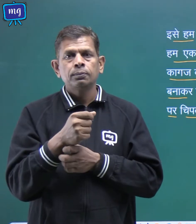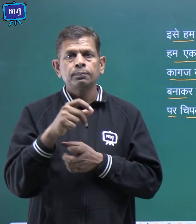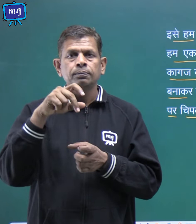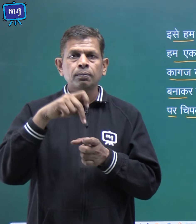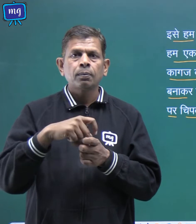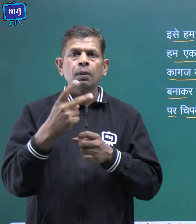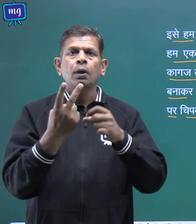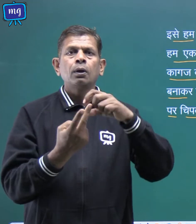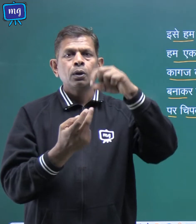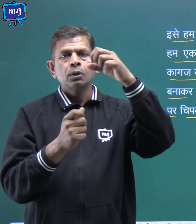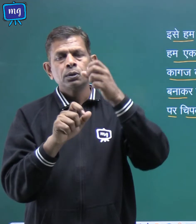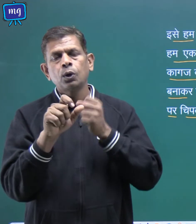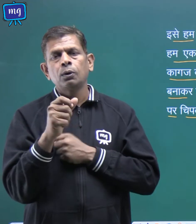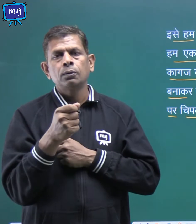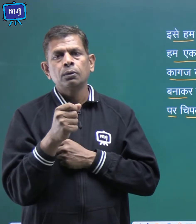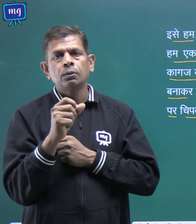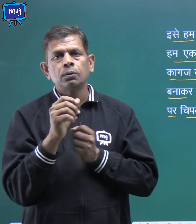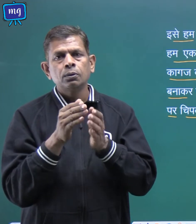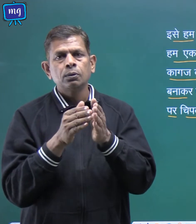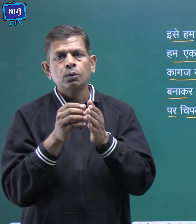केंद्रीय छड़ से घुमाएंगे